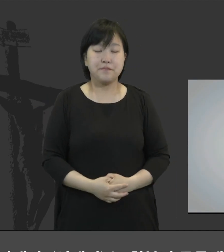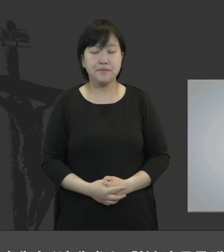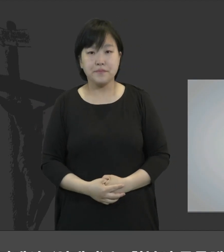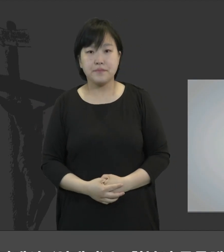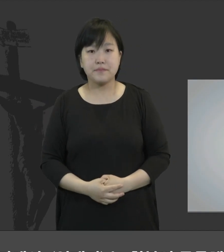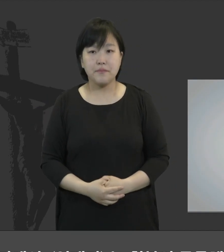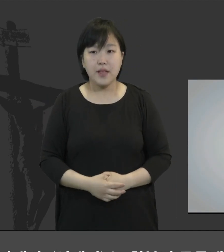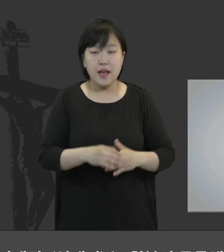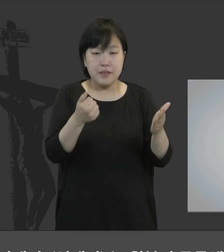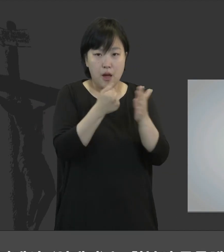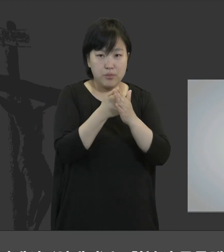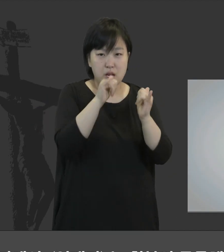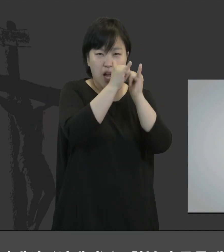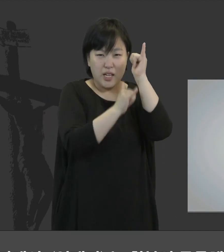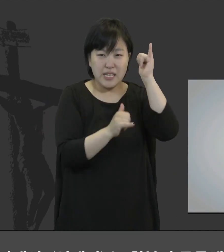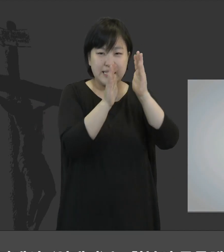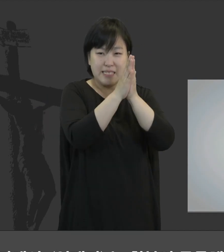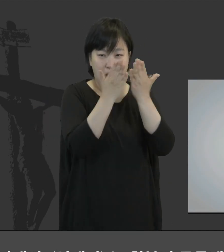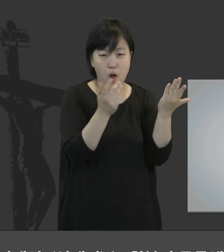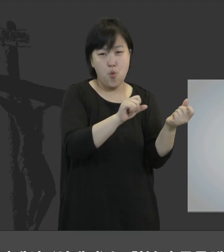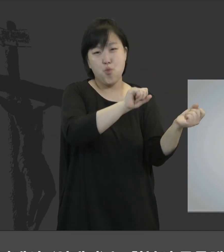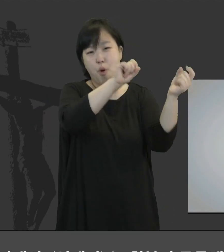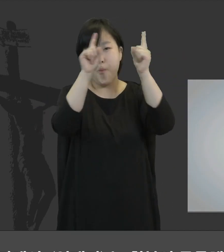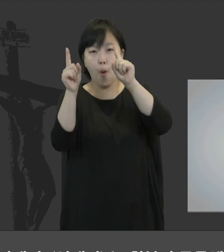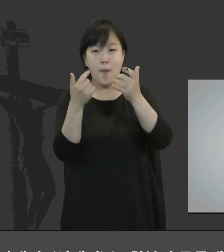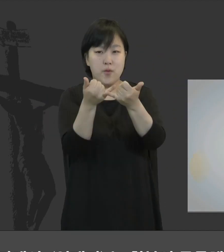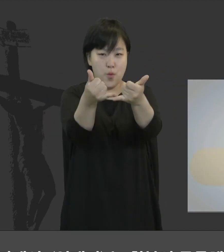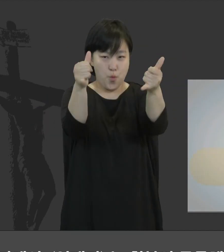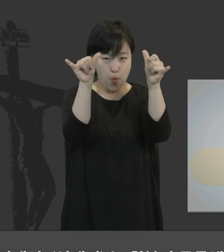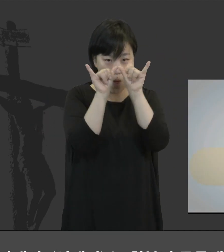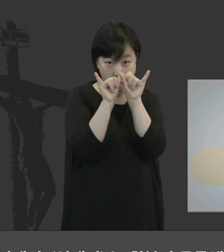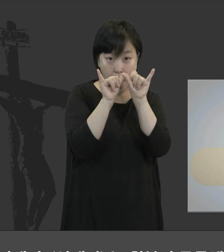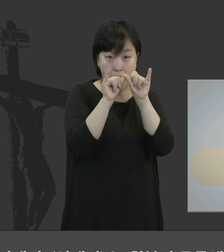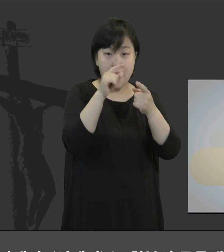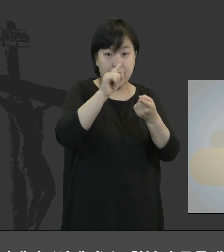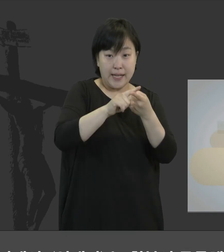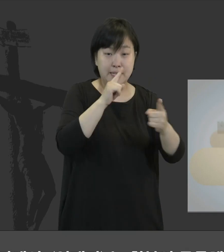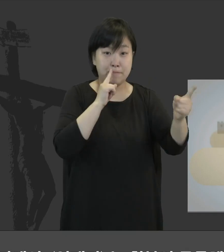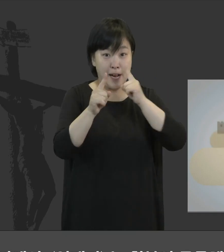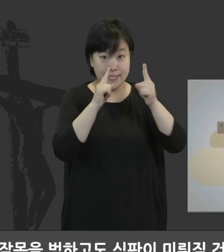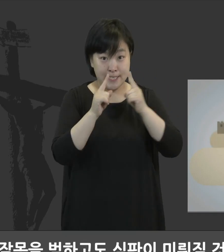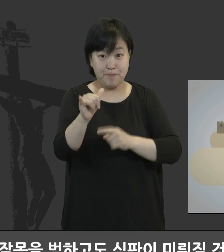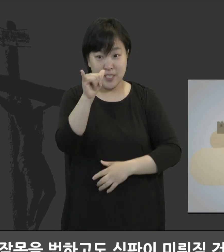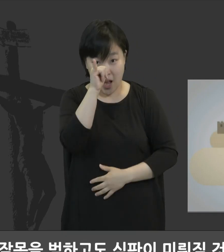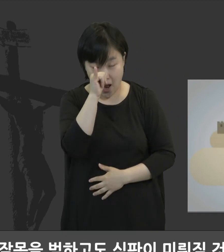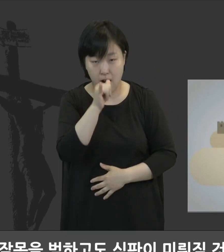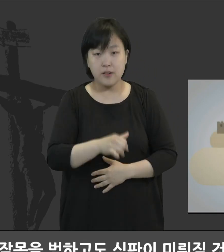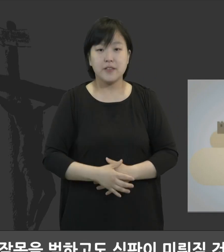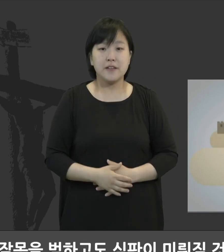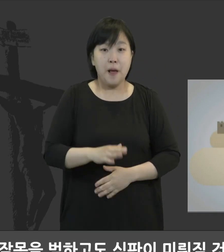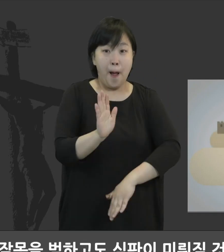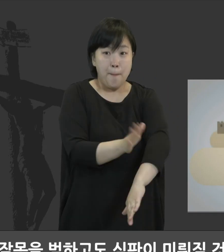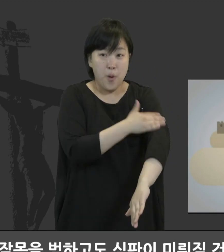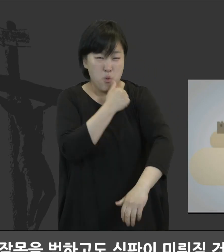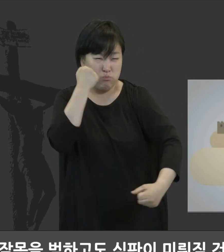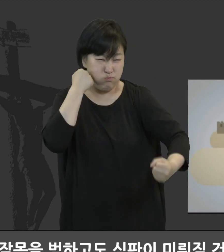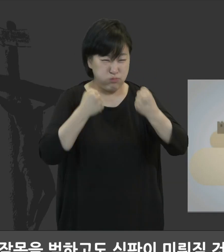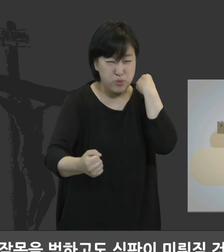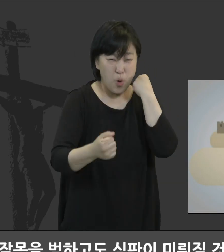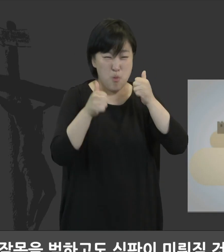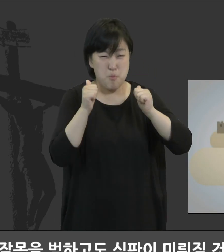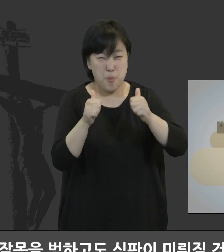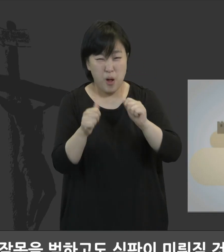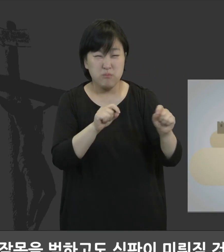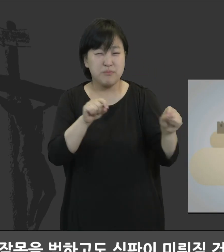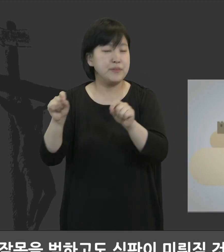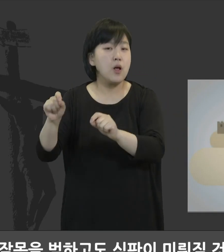의미에서 역대기는 회복의 공동체를 향한 경고일 수 있습니다. 잘못을 범하고도 심판이 미뤄질 것이라 생각하지